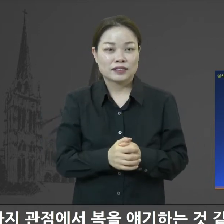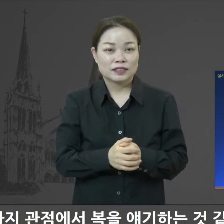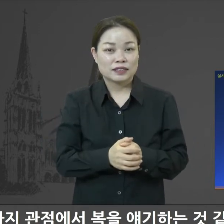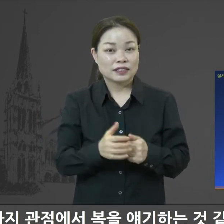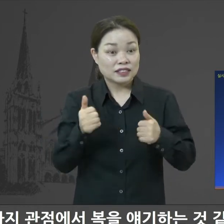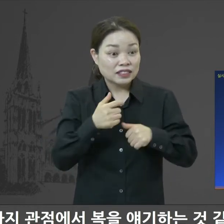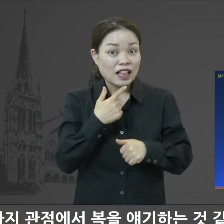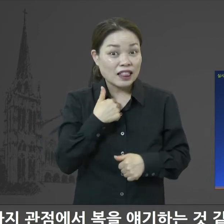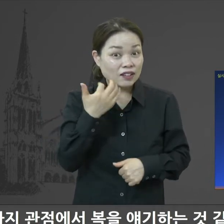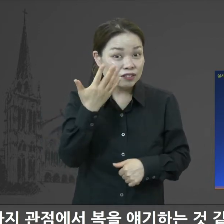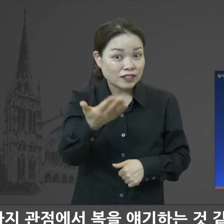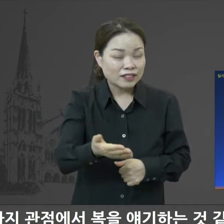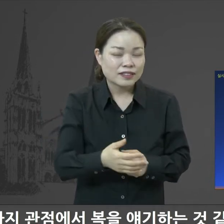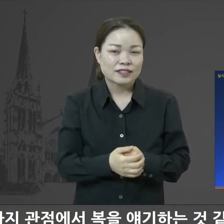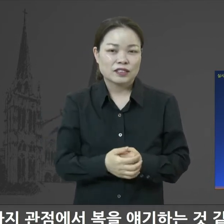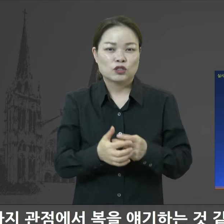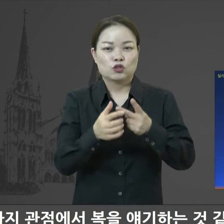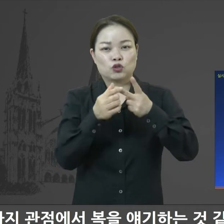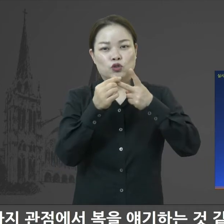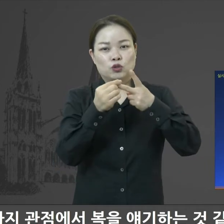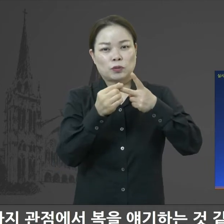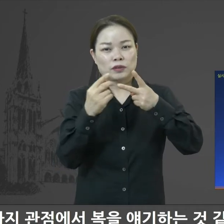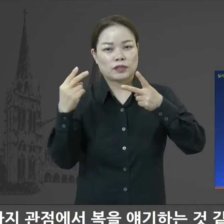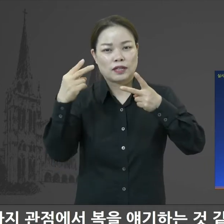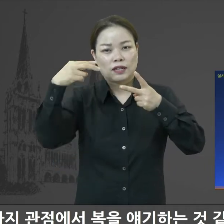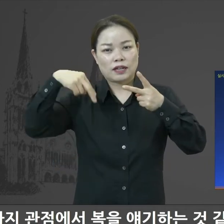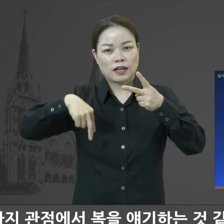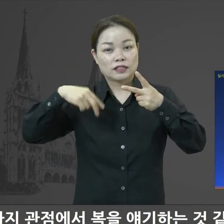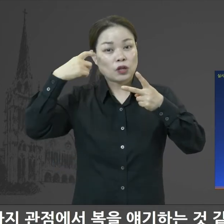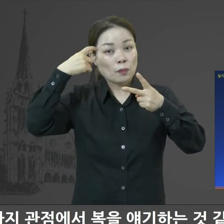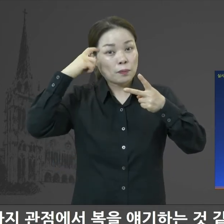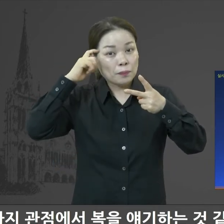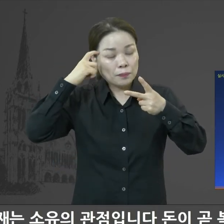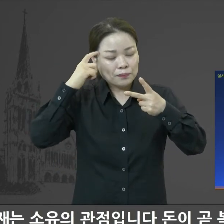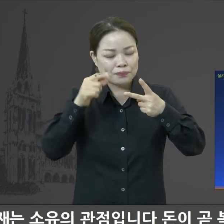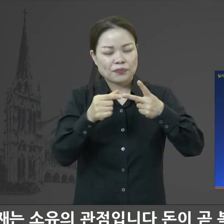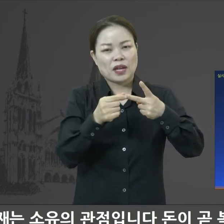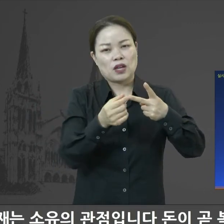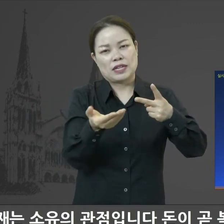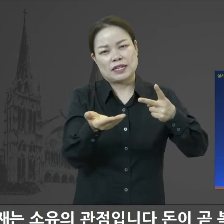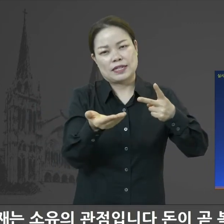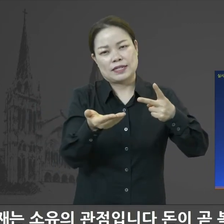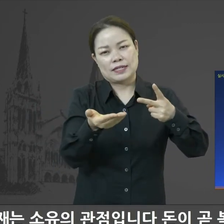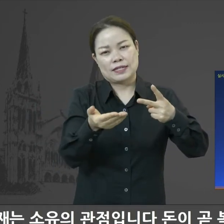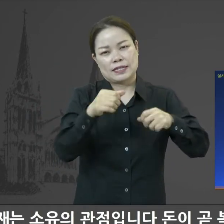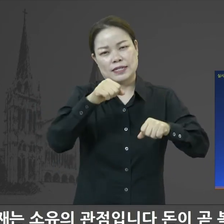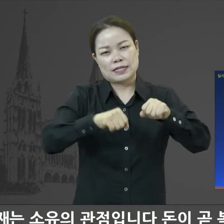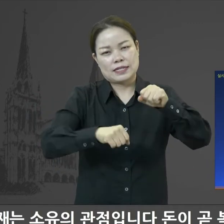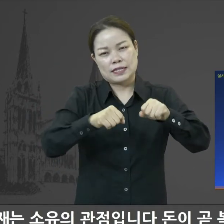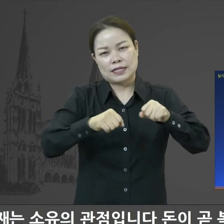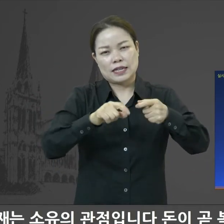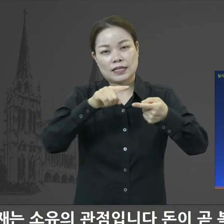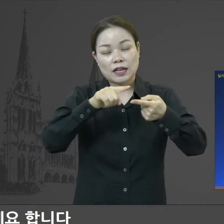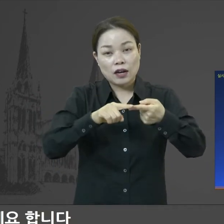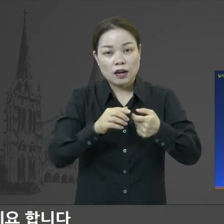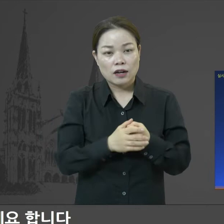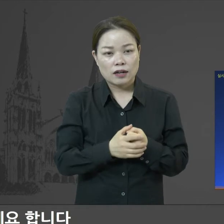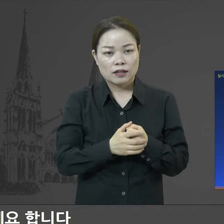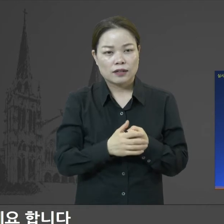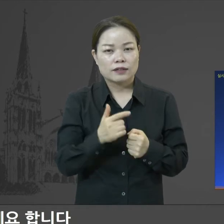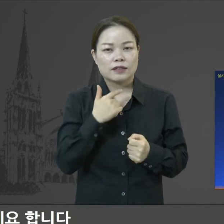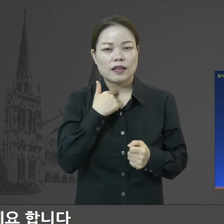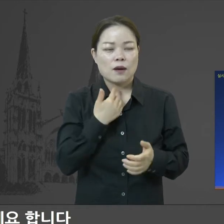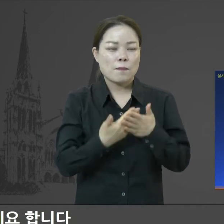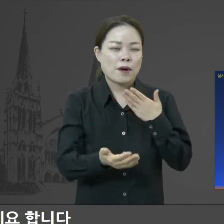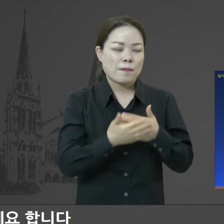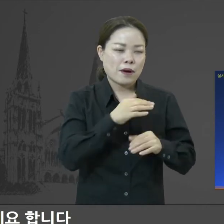인사해 보셨죠? 두 번째 관점이 있는데 그것은 무엇이냐면 일의 관점입니다. 행한 일의 관점. 다시 말하면 업적을 쌓는